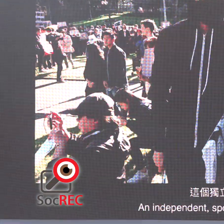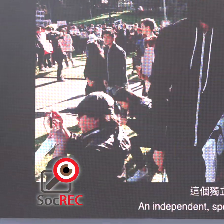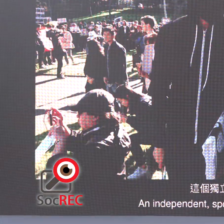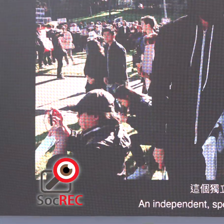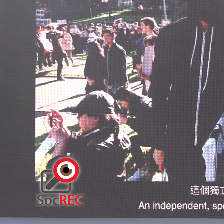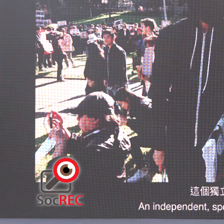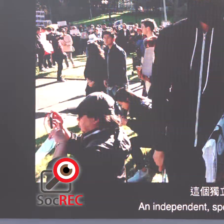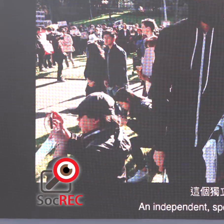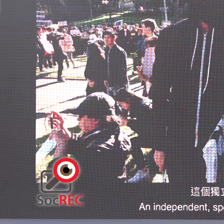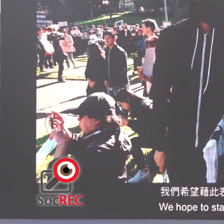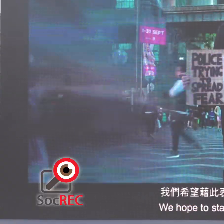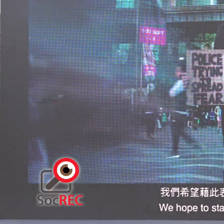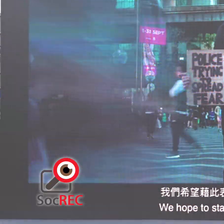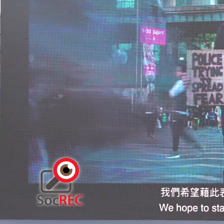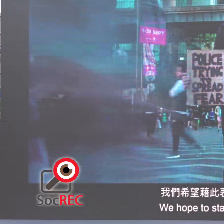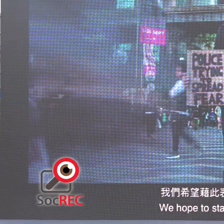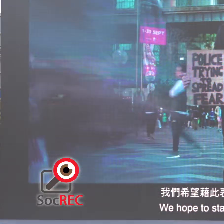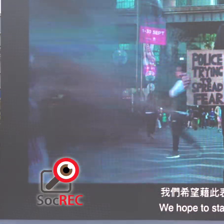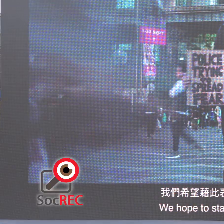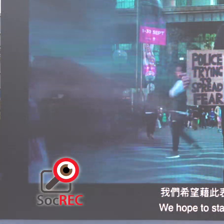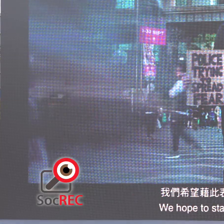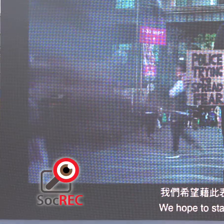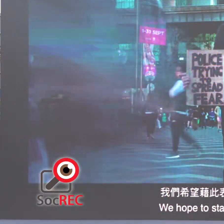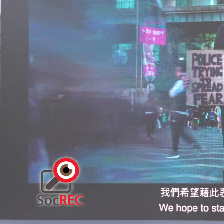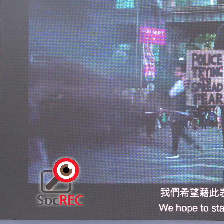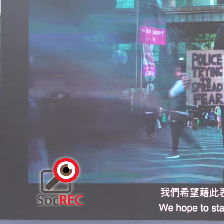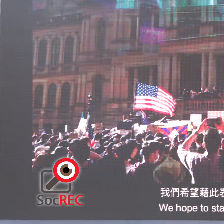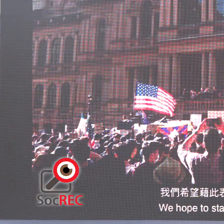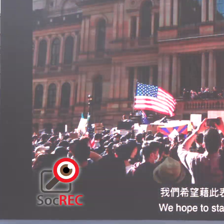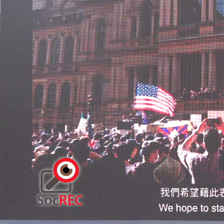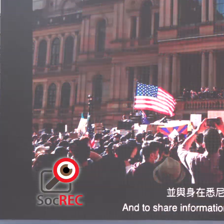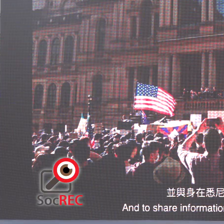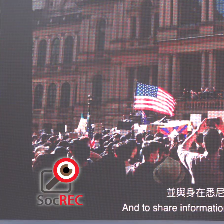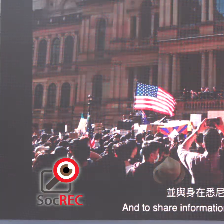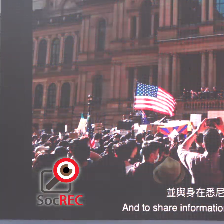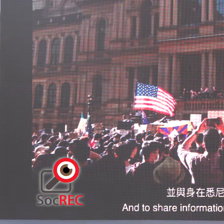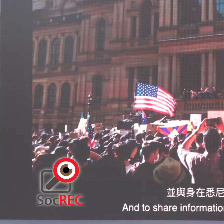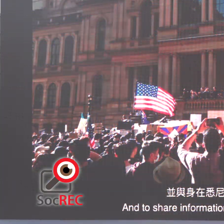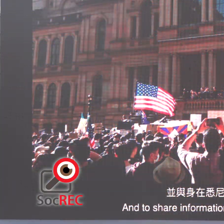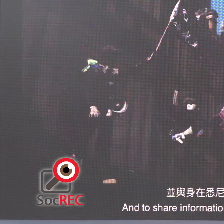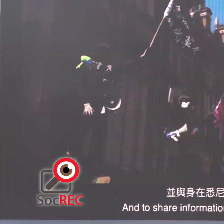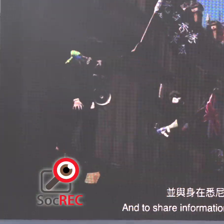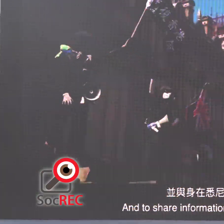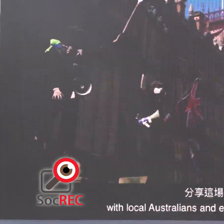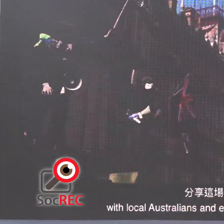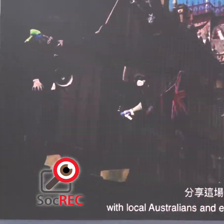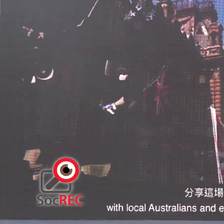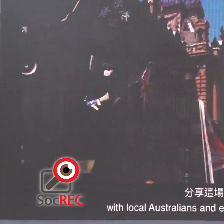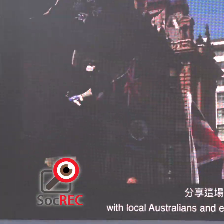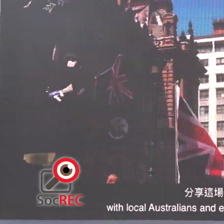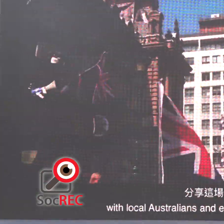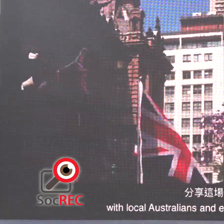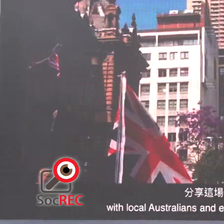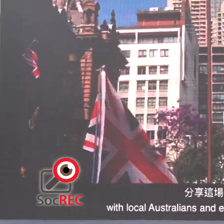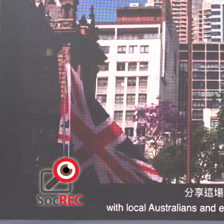自發的團體，我們希望藉此表達對香港的手足的支持，並且與身在悉尼的香港人和本地